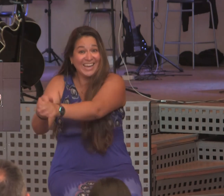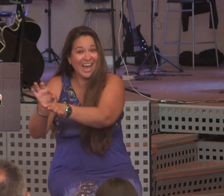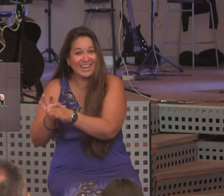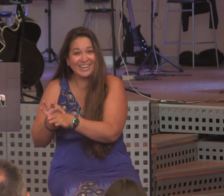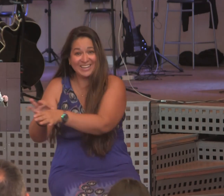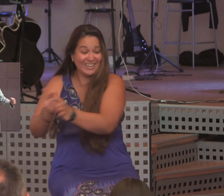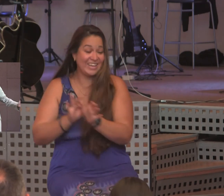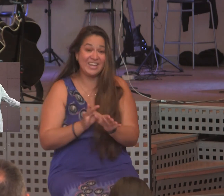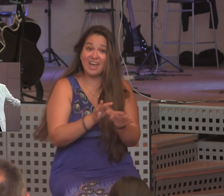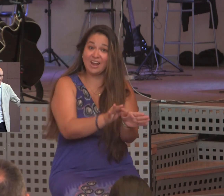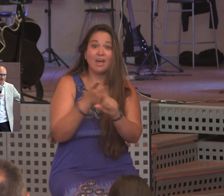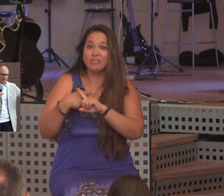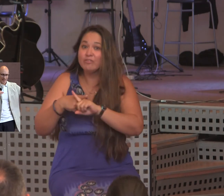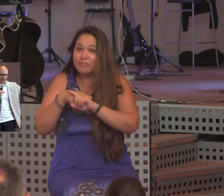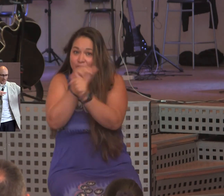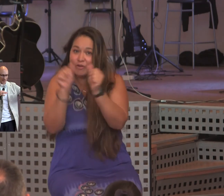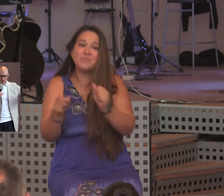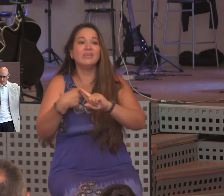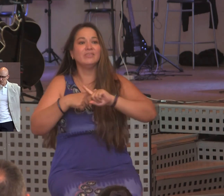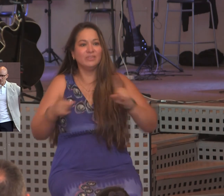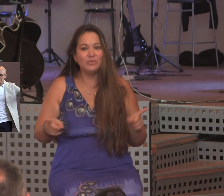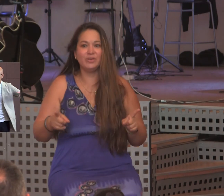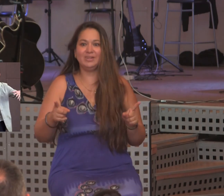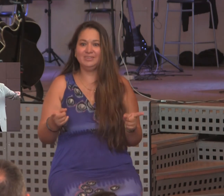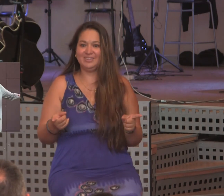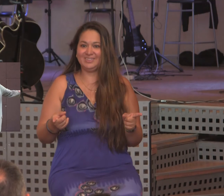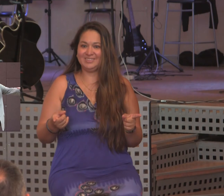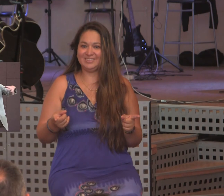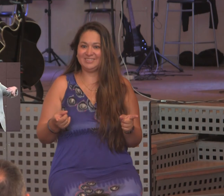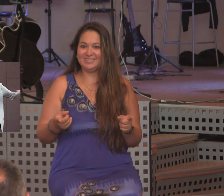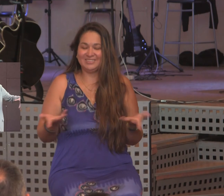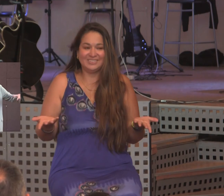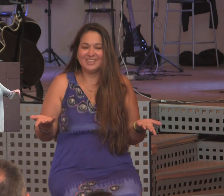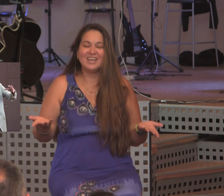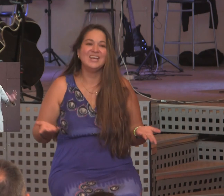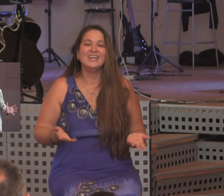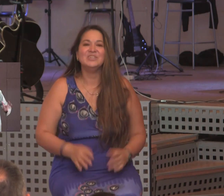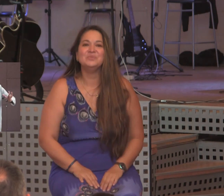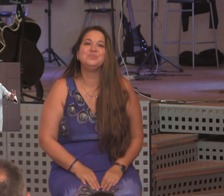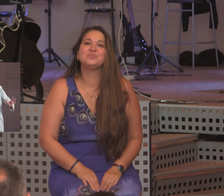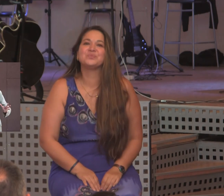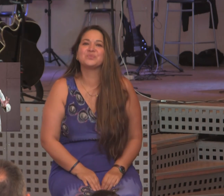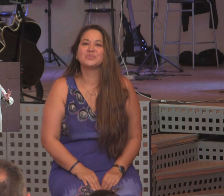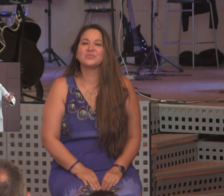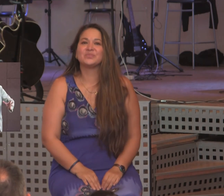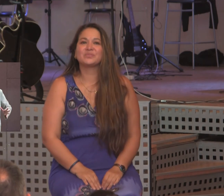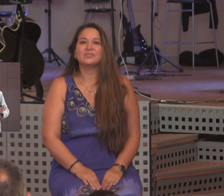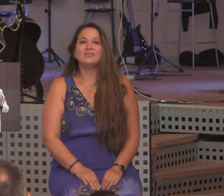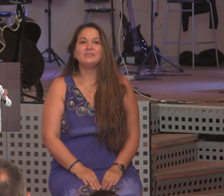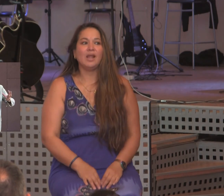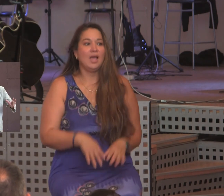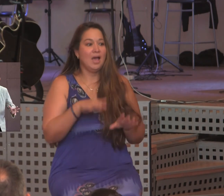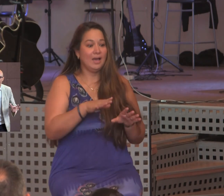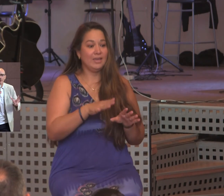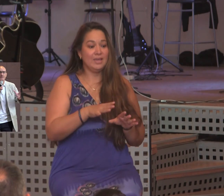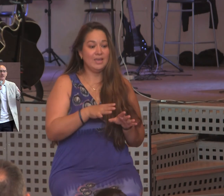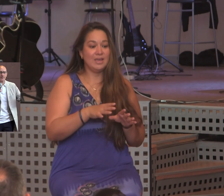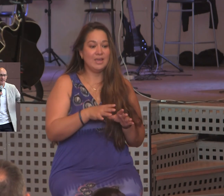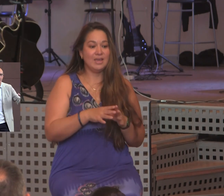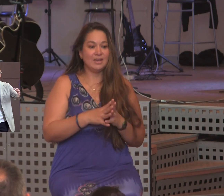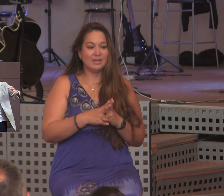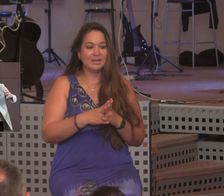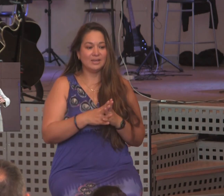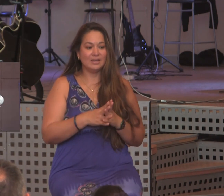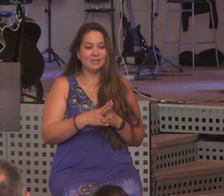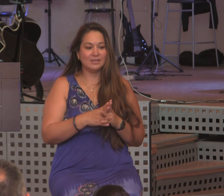Las ovejas no se pastorean en plan un montón de gente y perros y todo, y las van achuchando y las van empujando y las van empujando